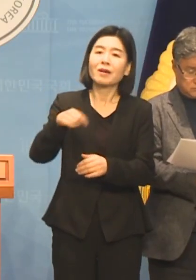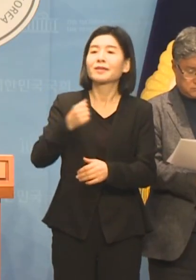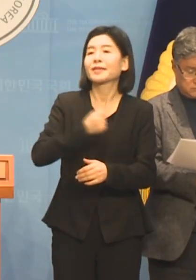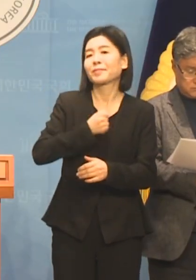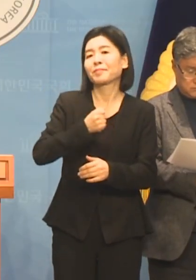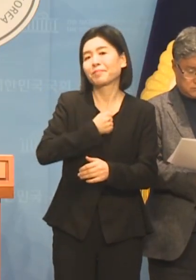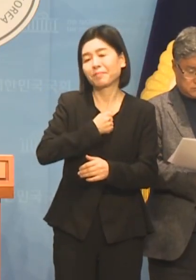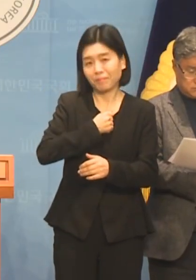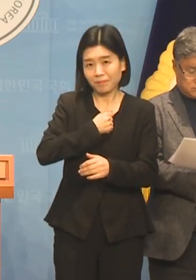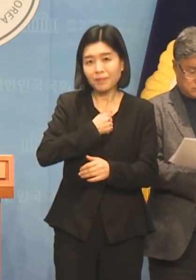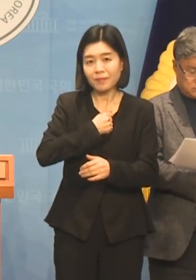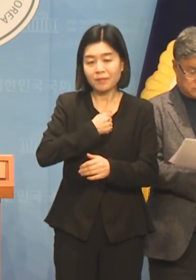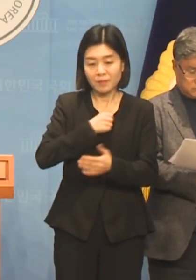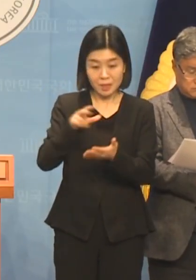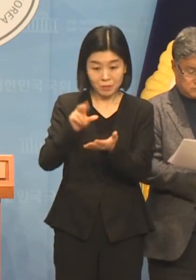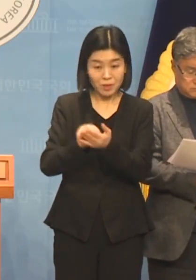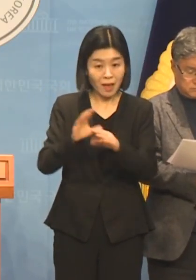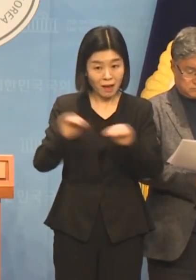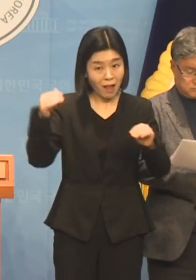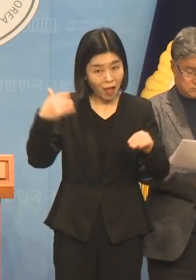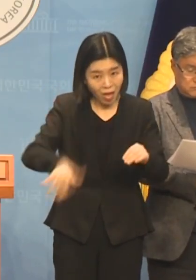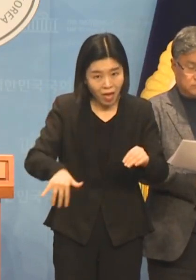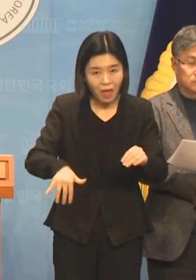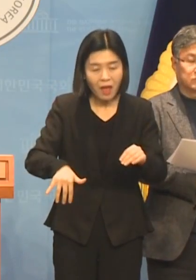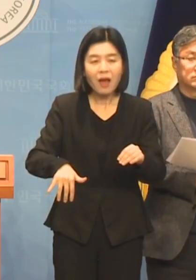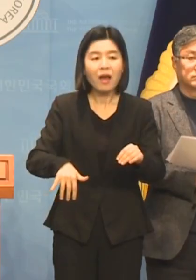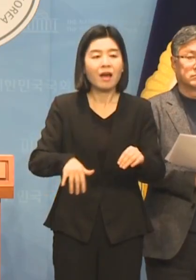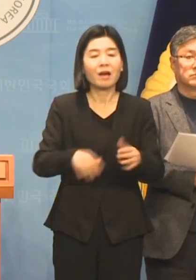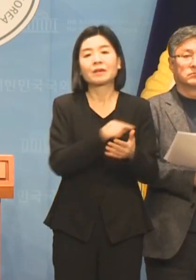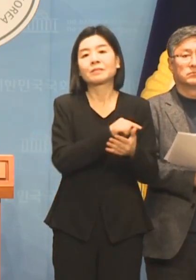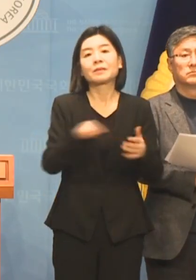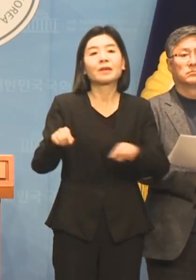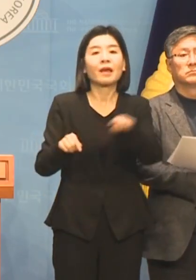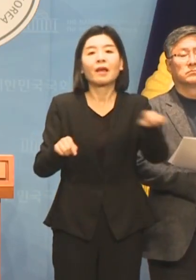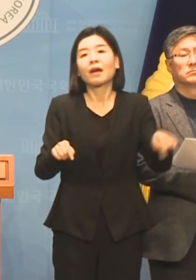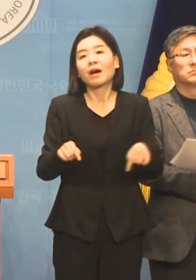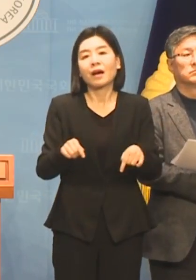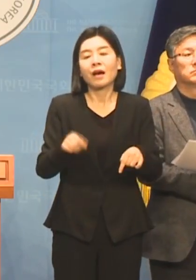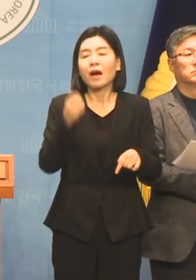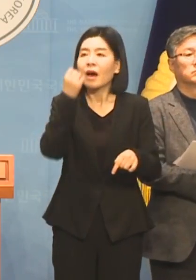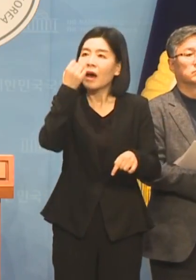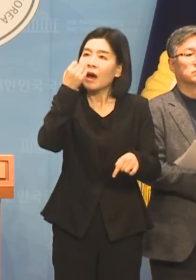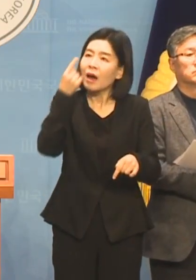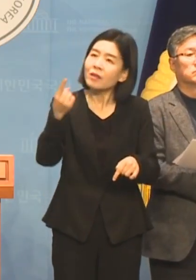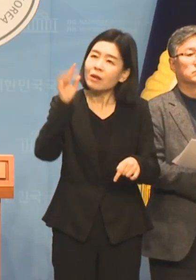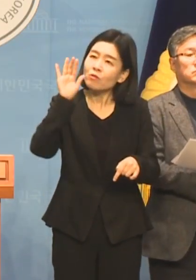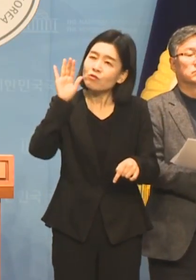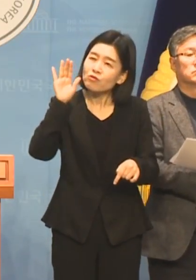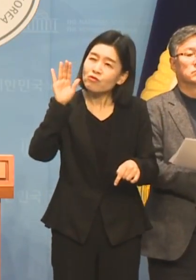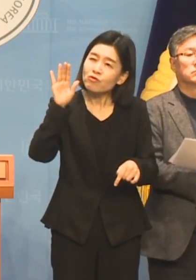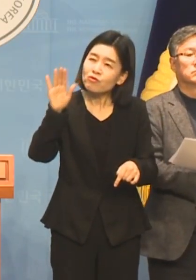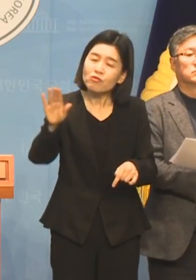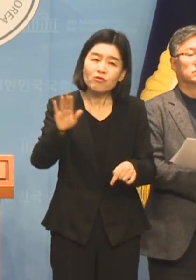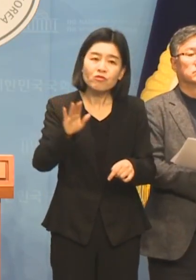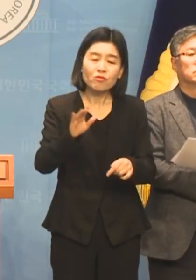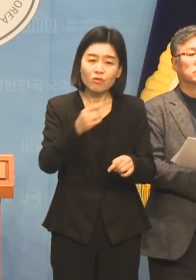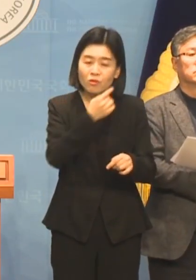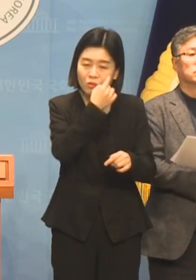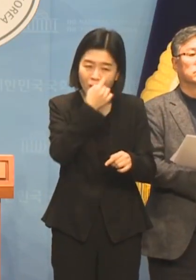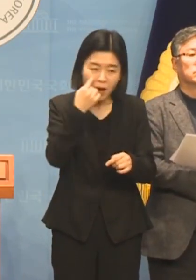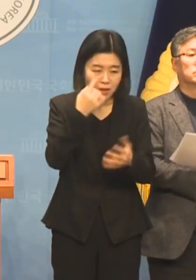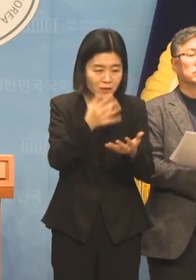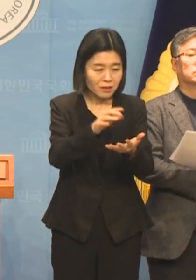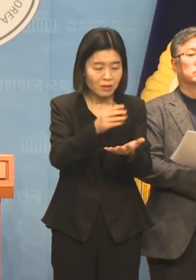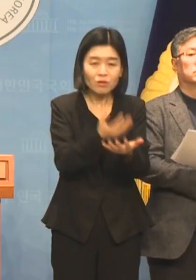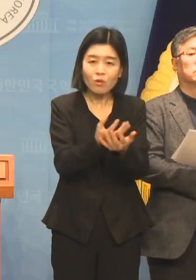현장의 주민들은 아마 한 달쯤 뒤에야 피해 재난 사실 확인서를 뗄 수 있을 정도가